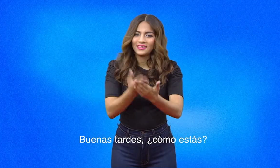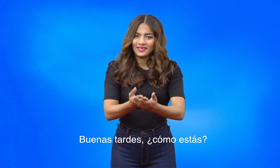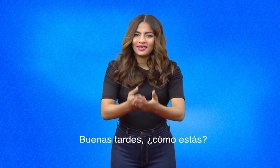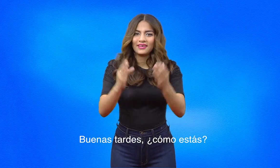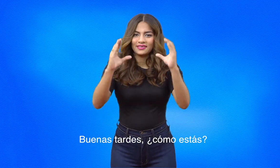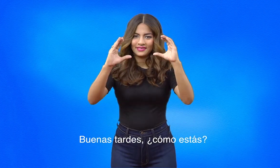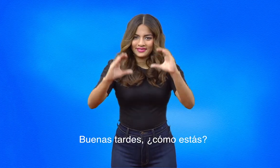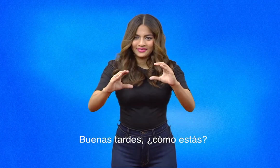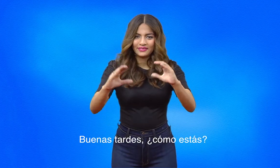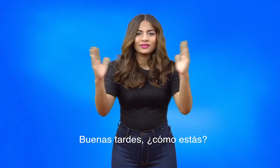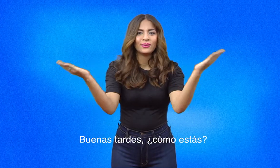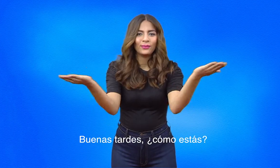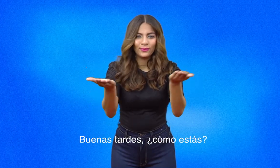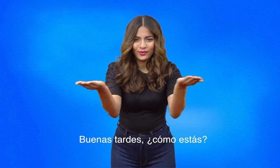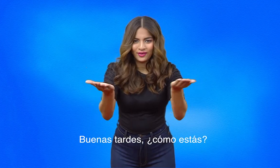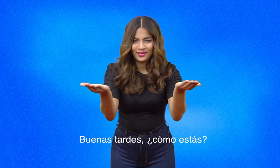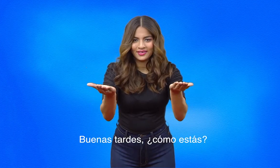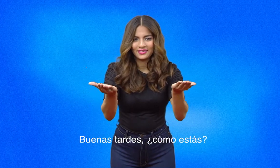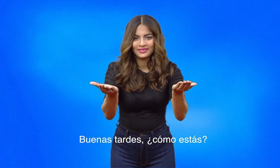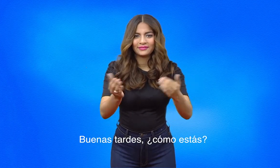Buenas tardes. ¿Cómo estás?